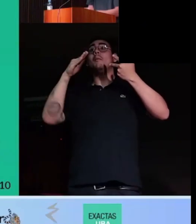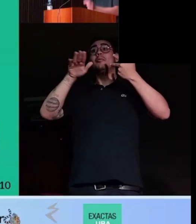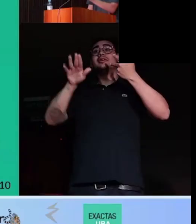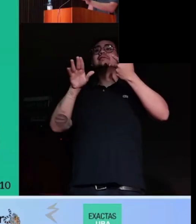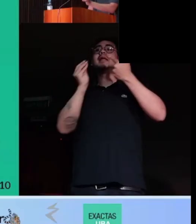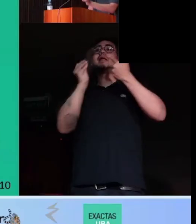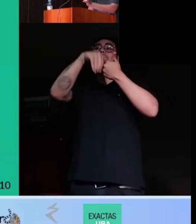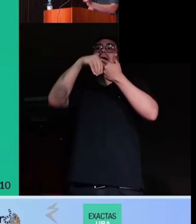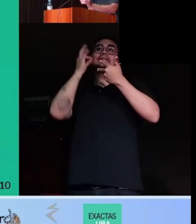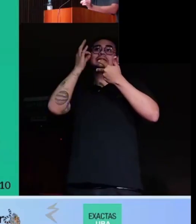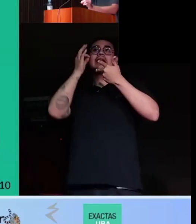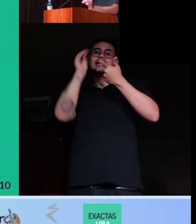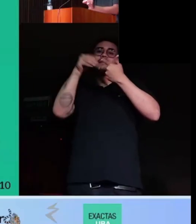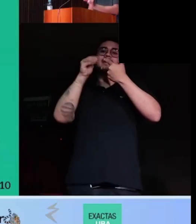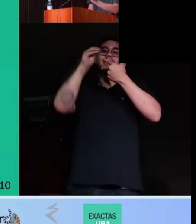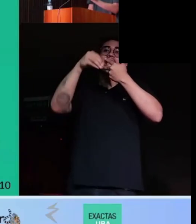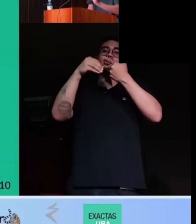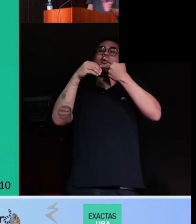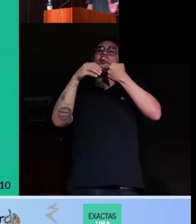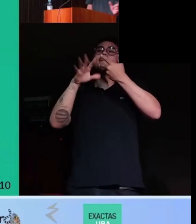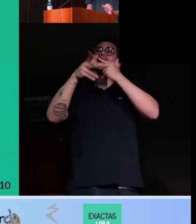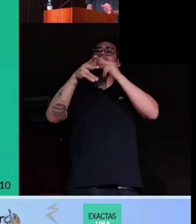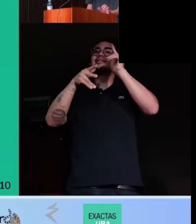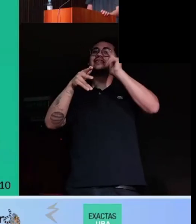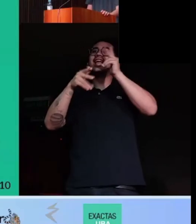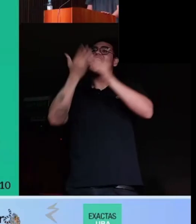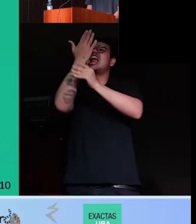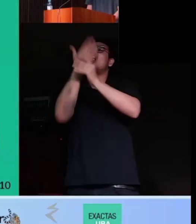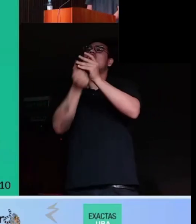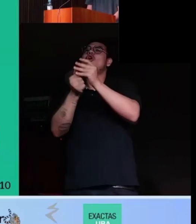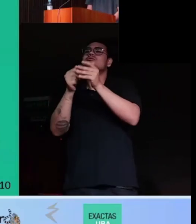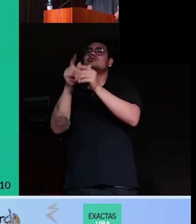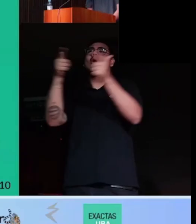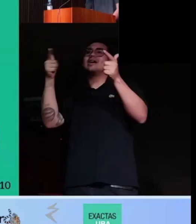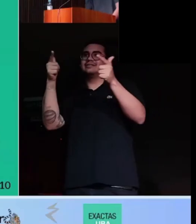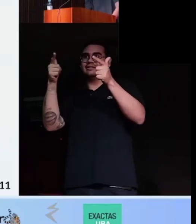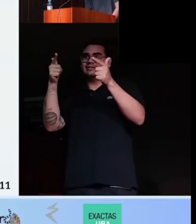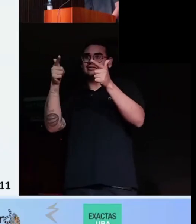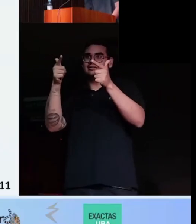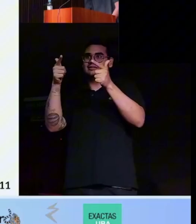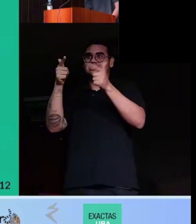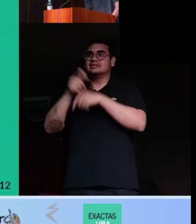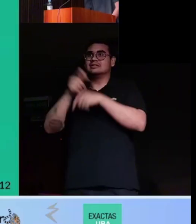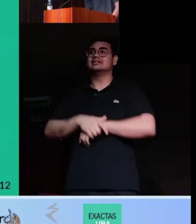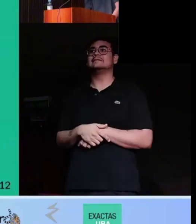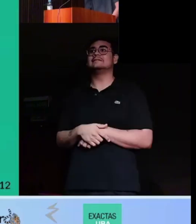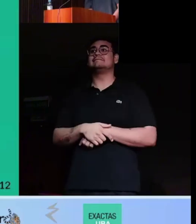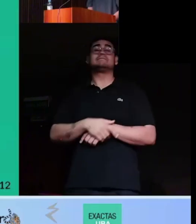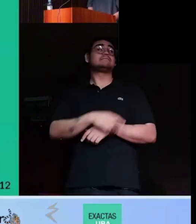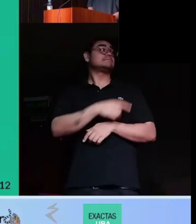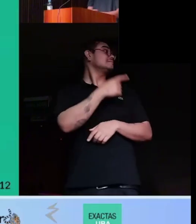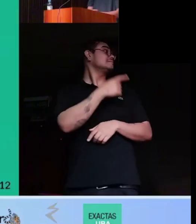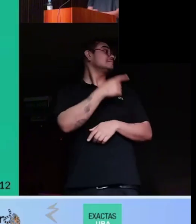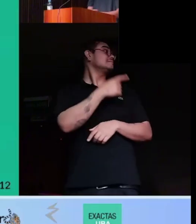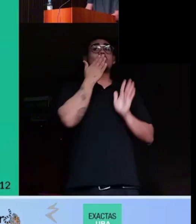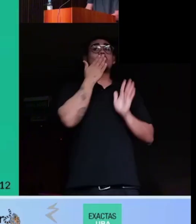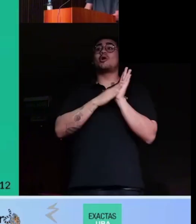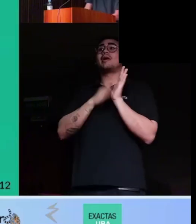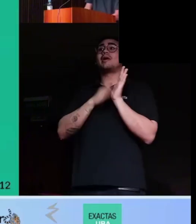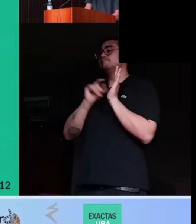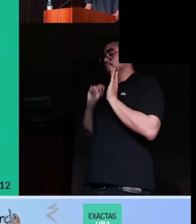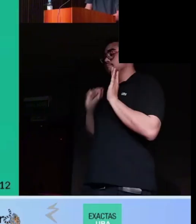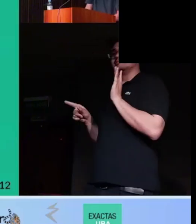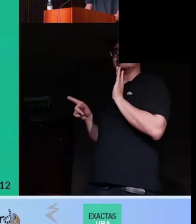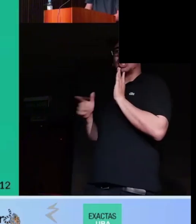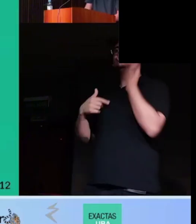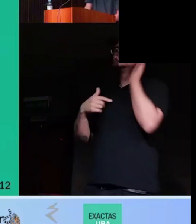sé si contesté la pregunta, pero Sí, perfecto. Y lo estás probando con tu propia mano. exactamente. En esta